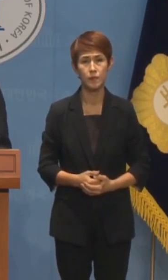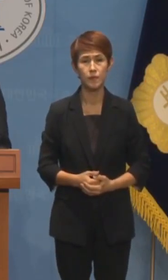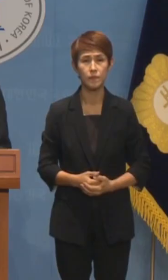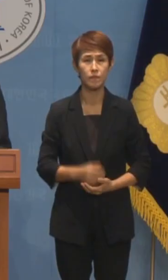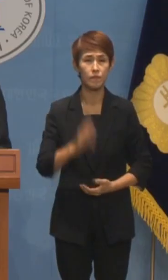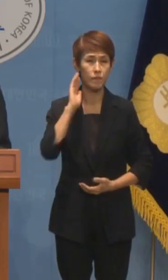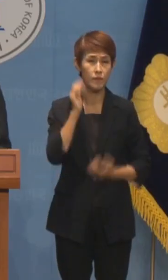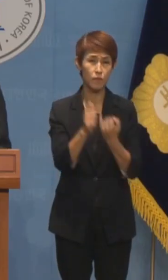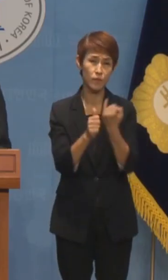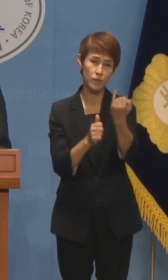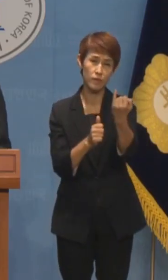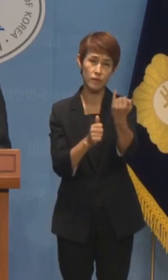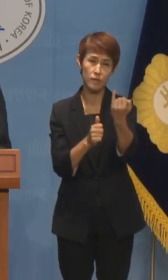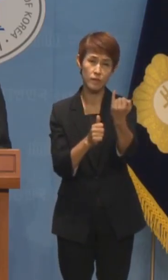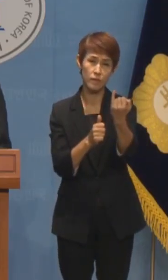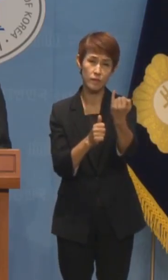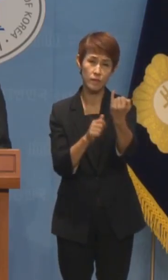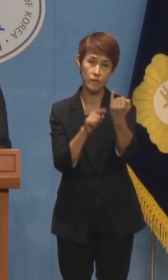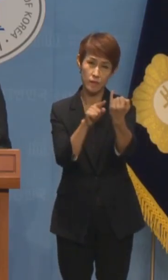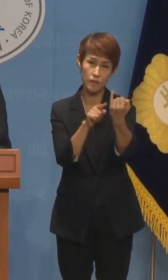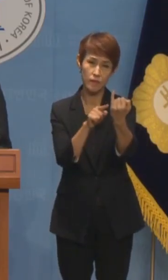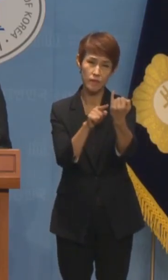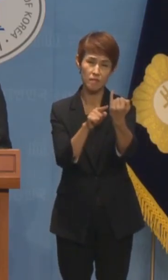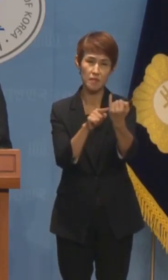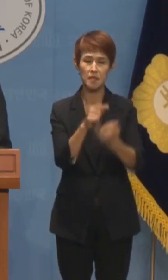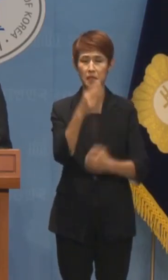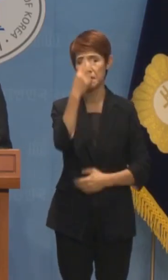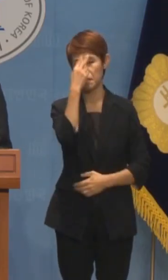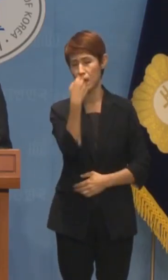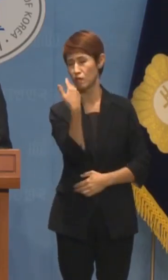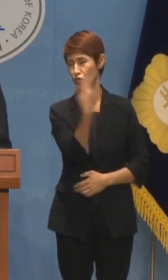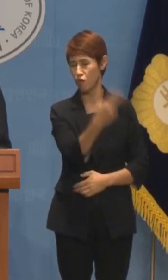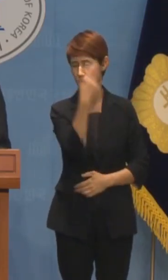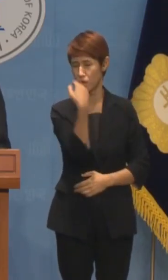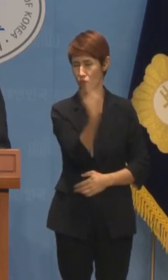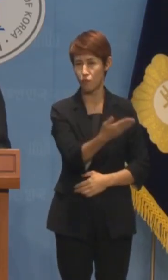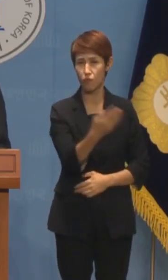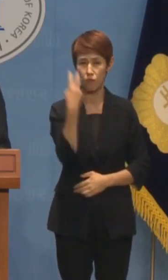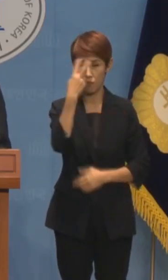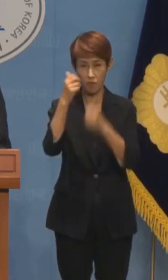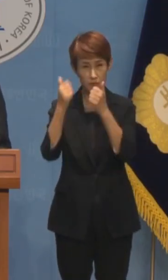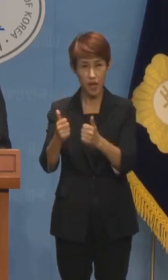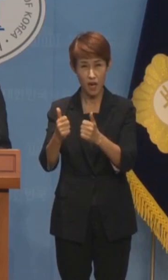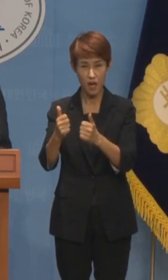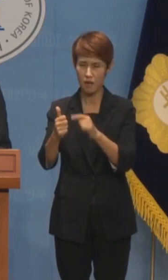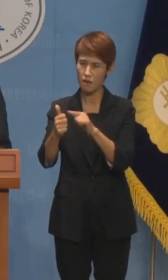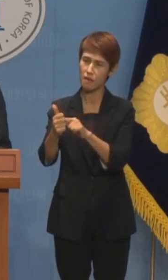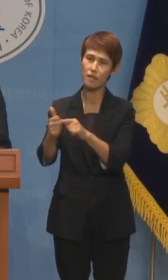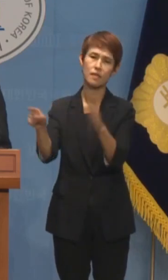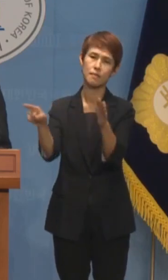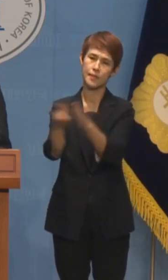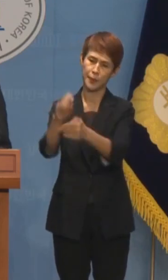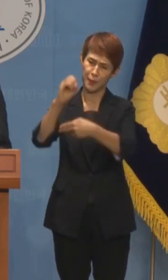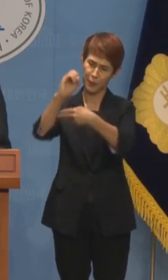김건희 여사에게 면죄부만 주는 검찰을 더 이상 믿을 수